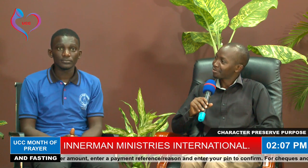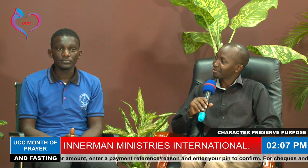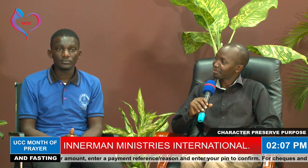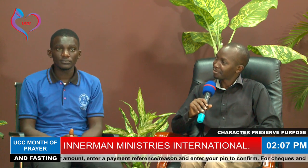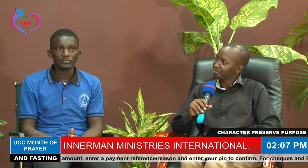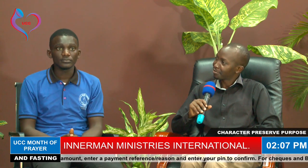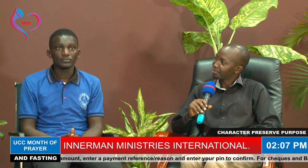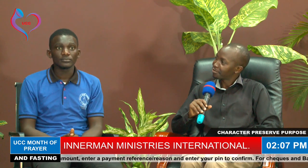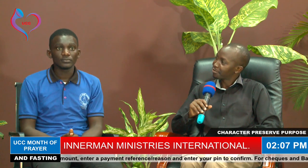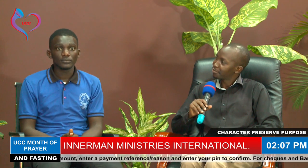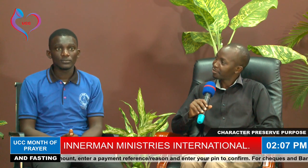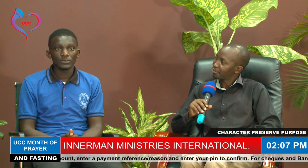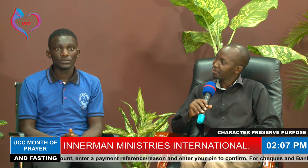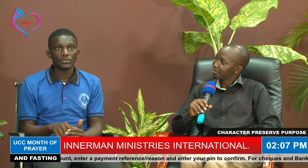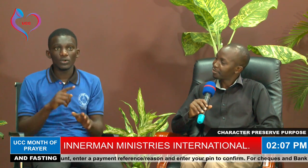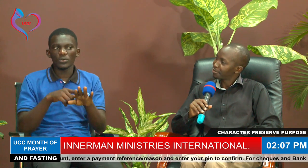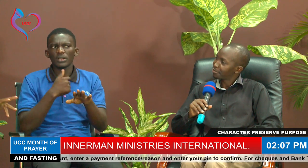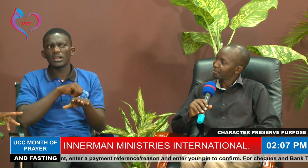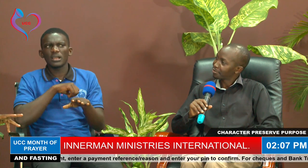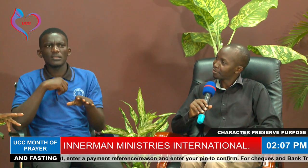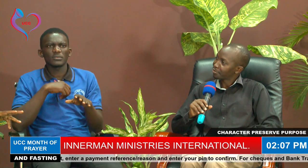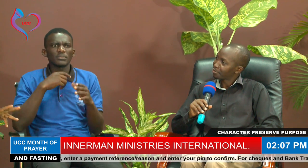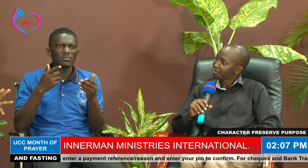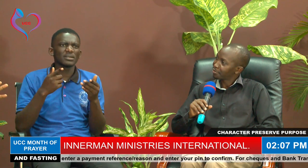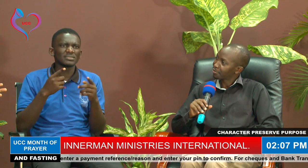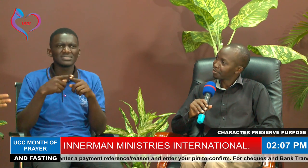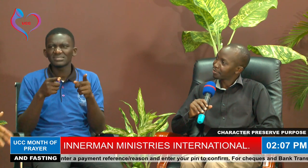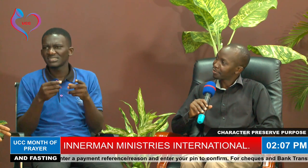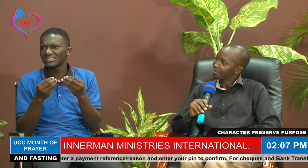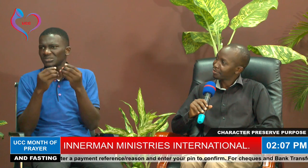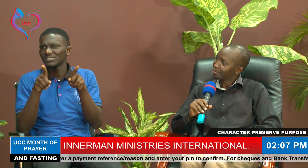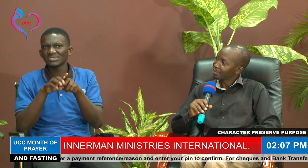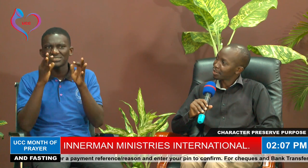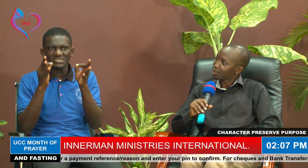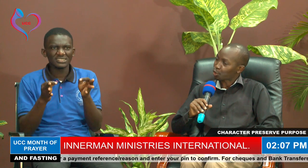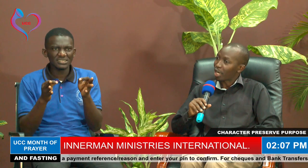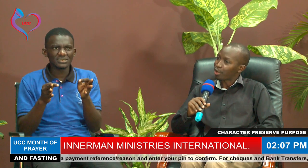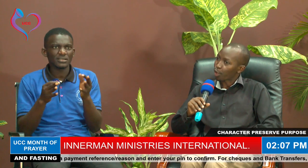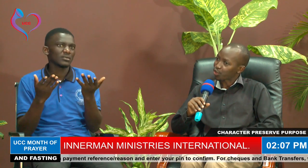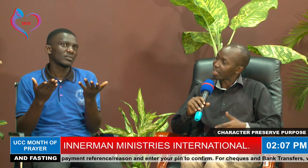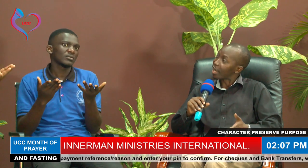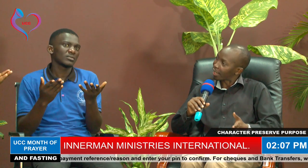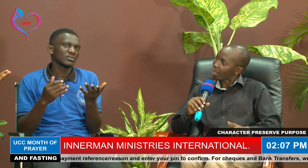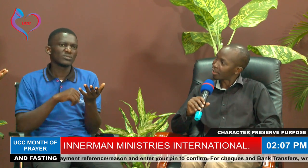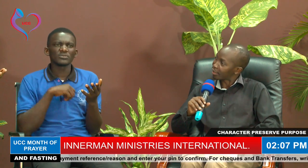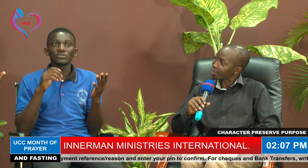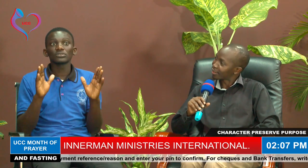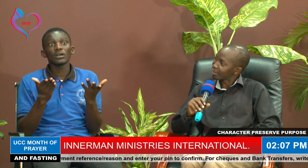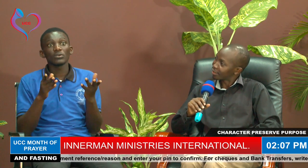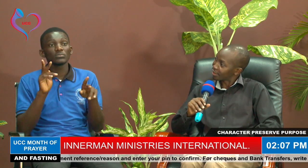kati negana ate bwinjogeranga ye bwenkolanga ye kati nibagamba na simanyo no mulalu so toina bwenza kuchegana because I've sat